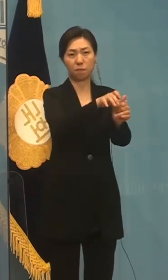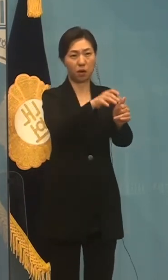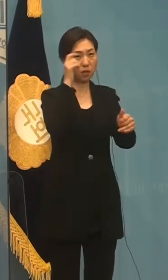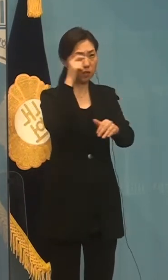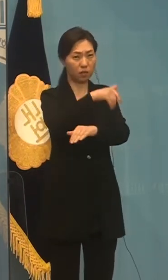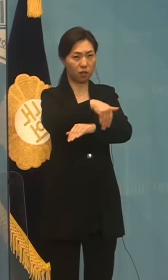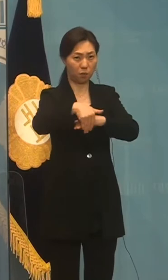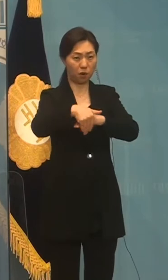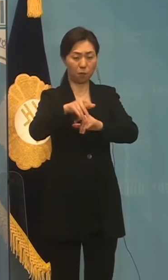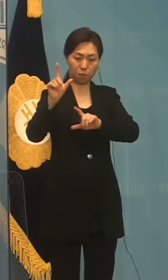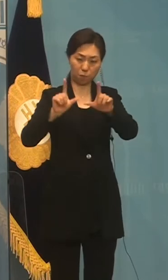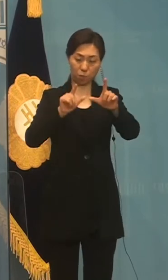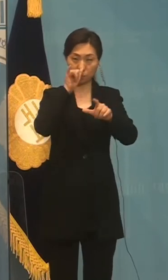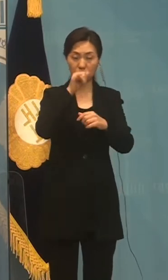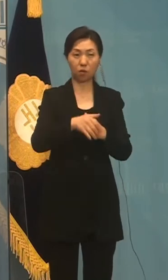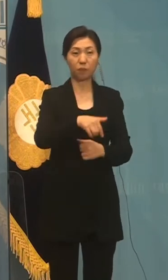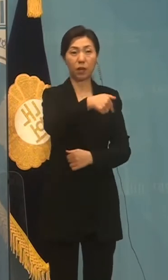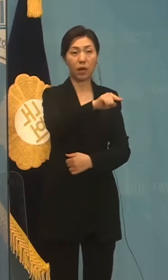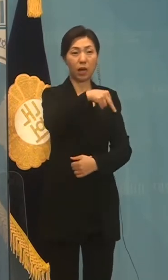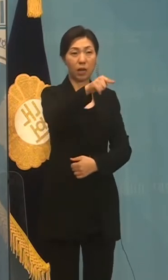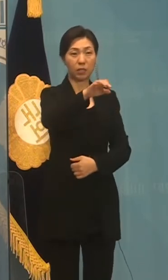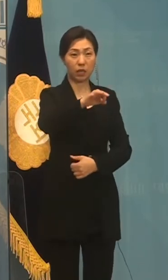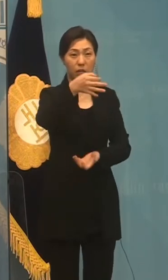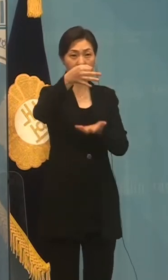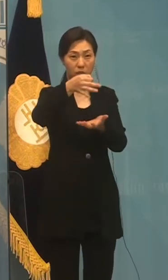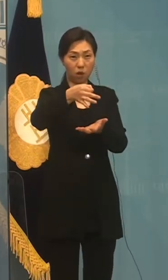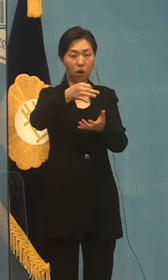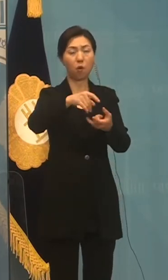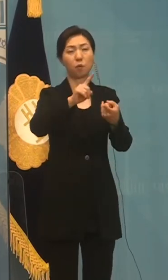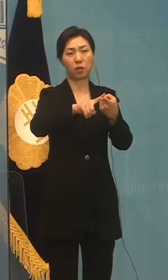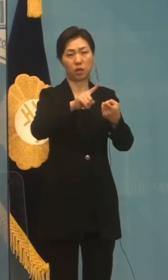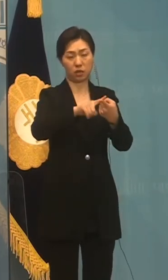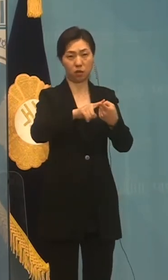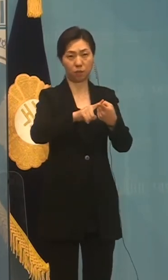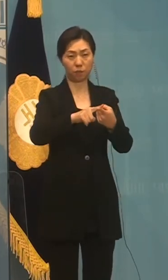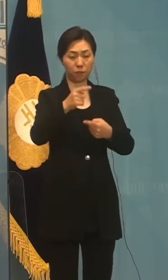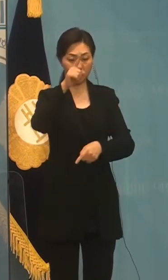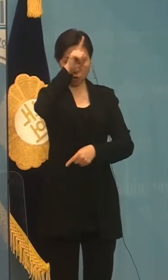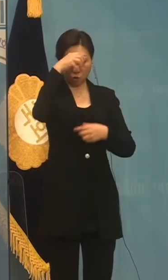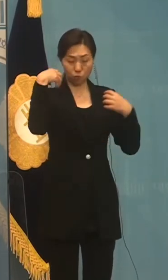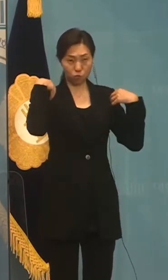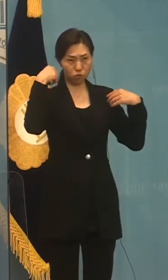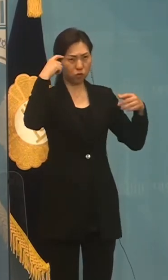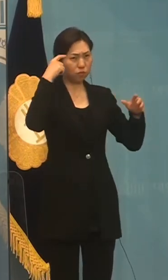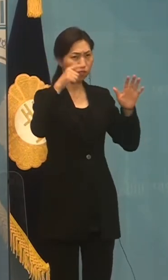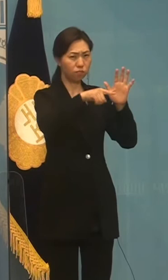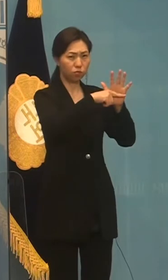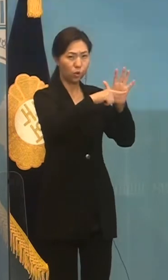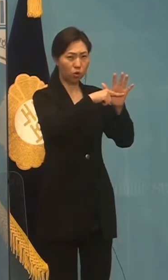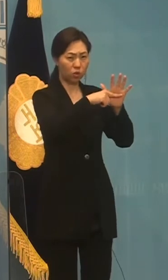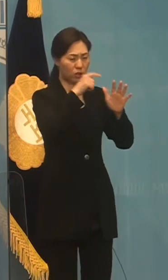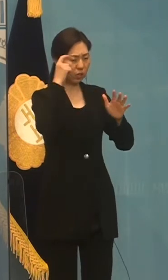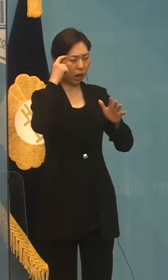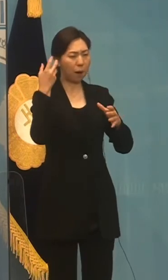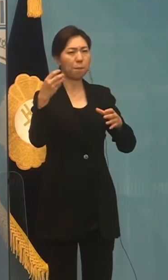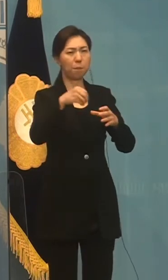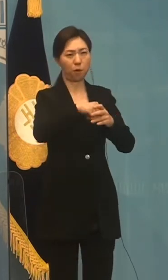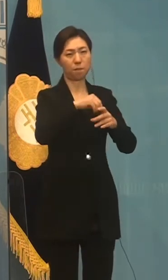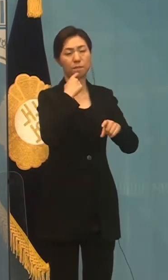이는 가상자산 산업에 대해 그간 정부가 보여준 부정적인 시각이 고스란히 반영된